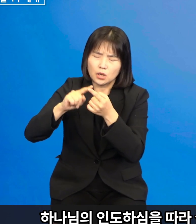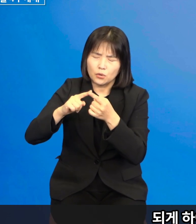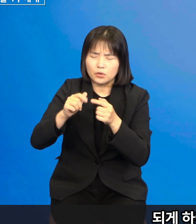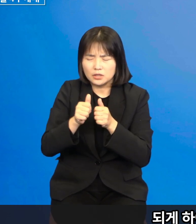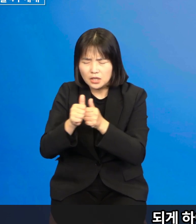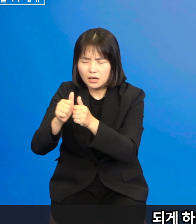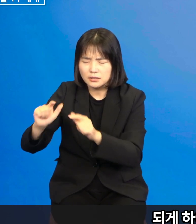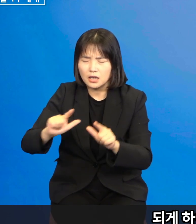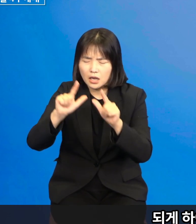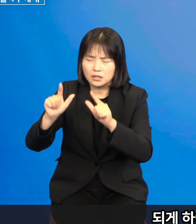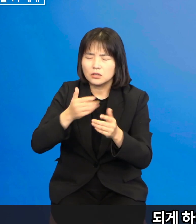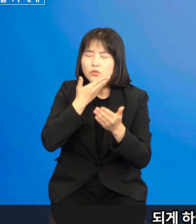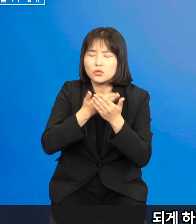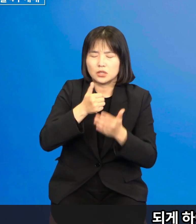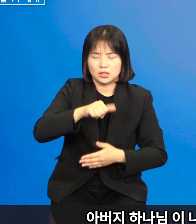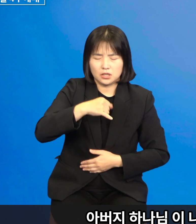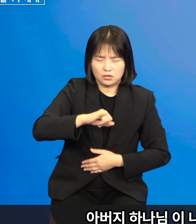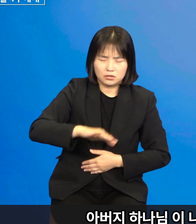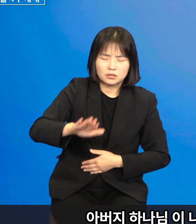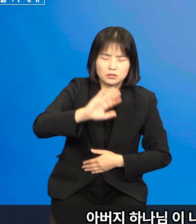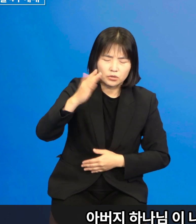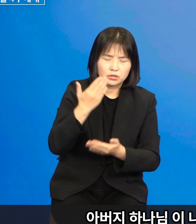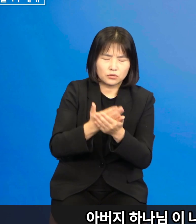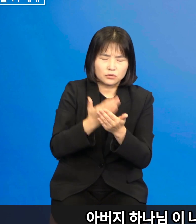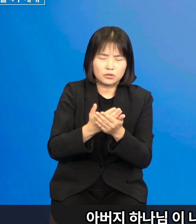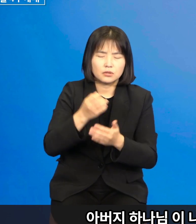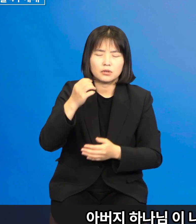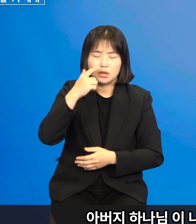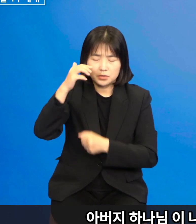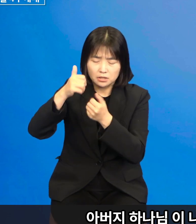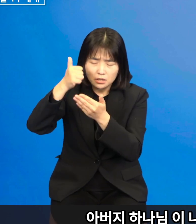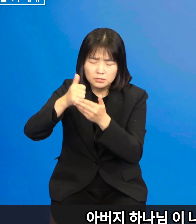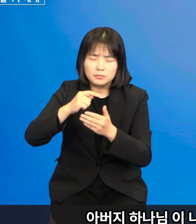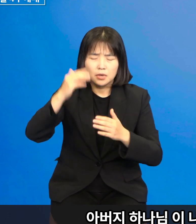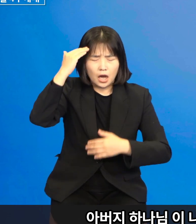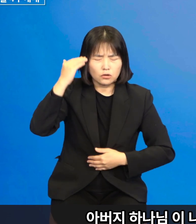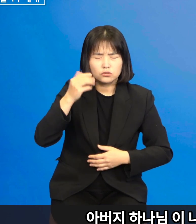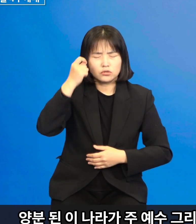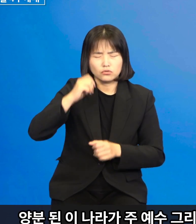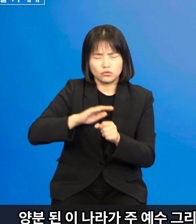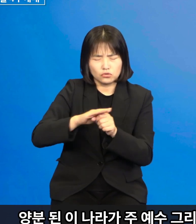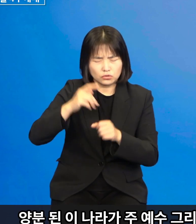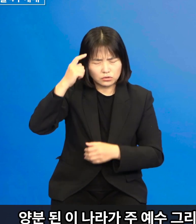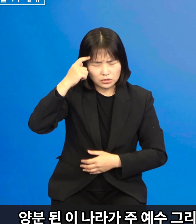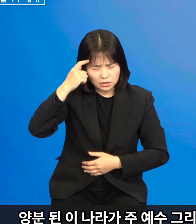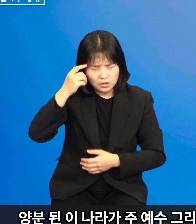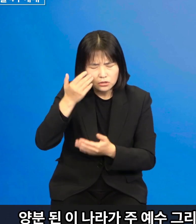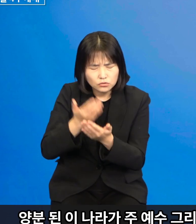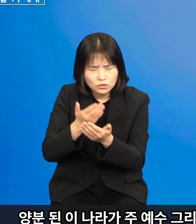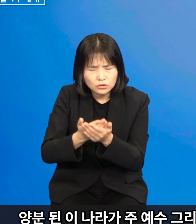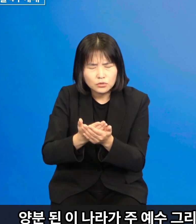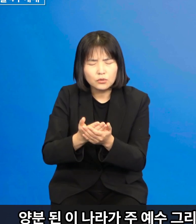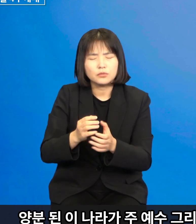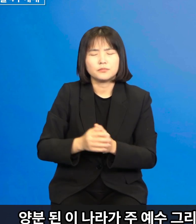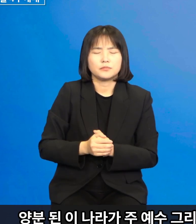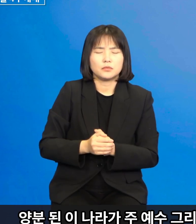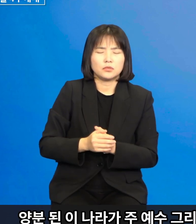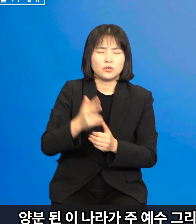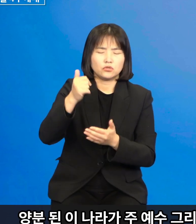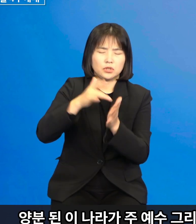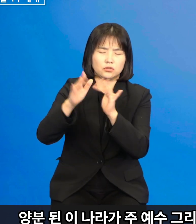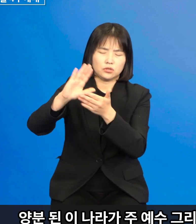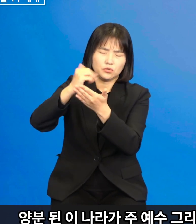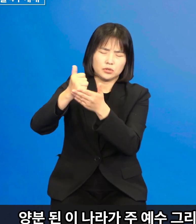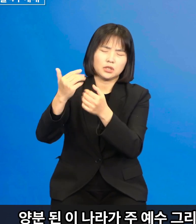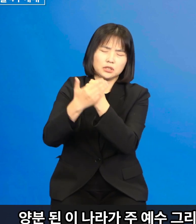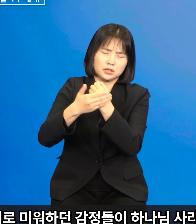존귀한 자녀들 되게 하여 주시옵소서. 아버지 하나님, 이 나라를 긍휼히 여겨주시고 양분된 이 나라가 주 예수 그리스도의 은혜로 하나